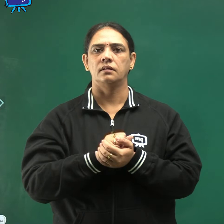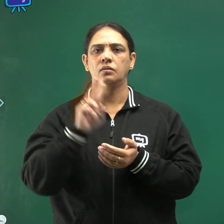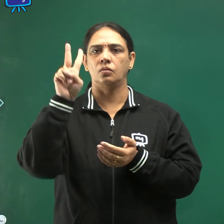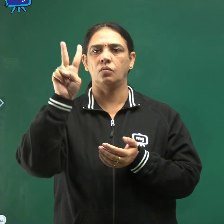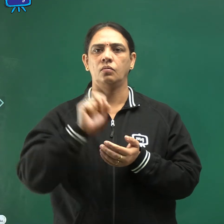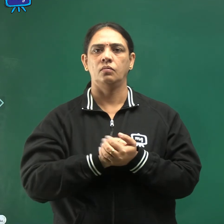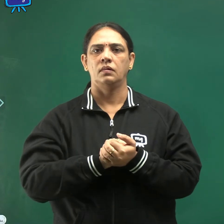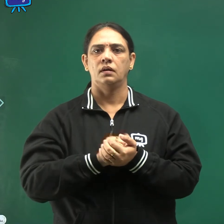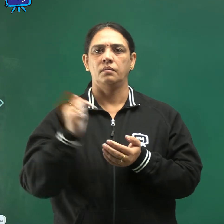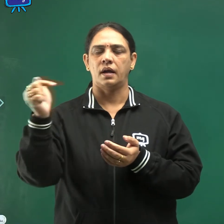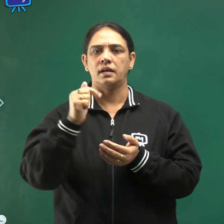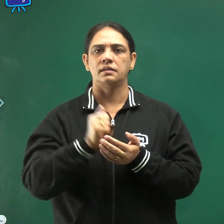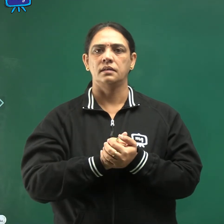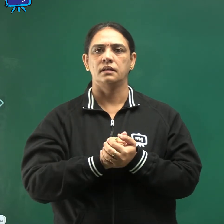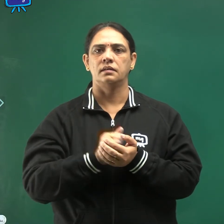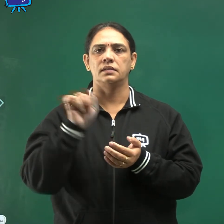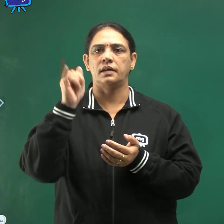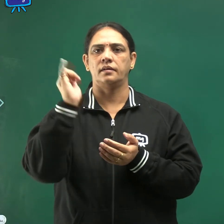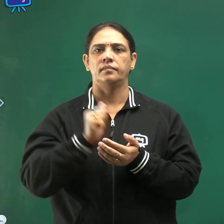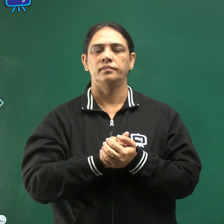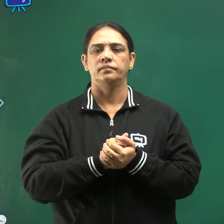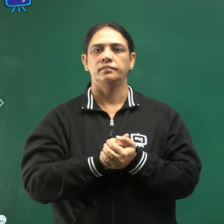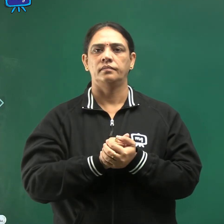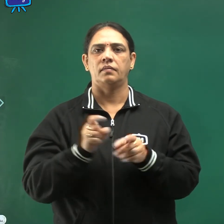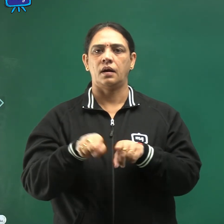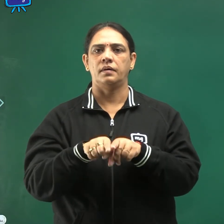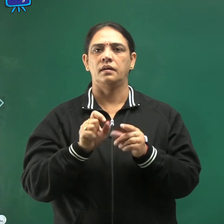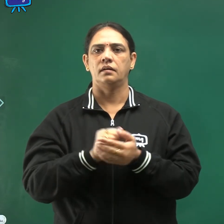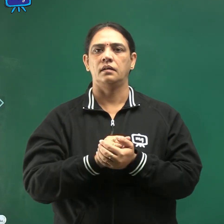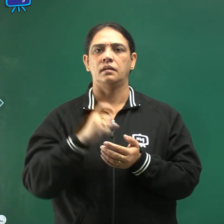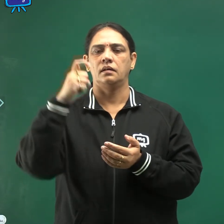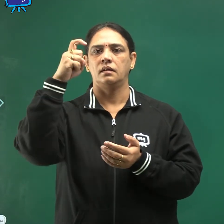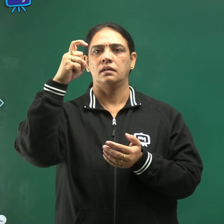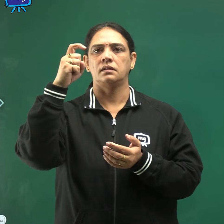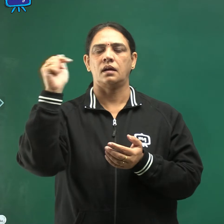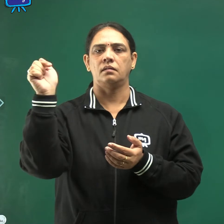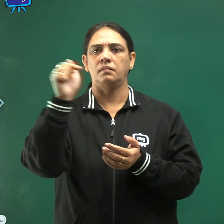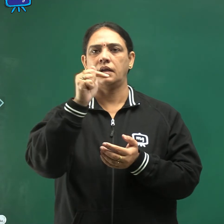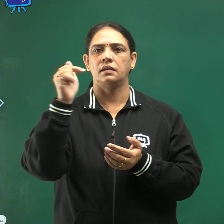2 माइनस 6 बराबर 7 माइनस 6